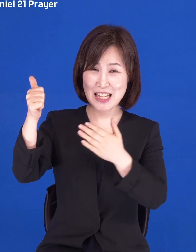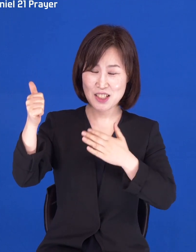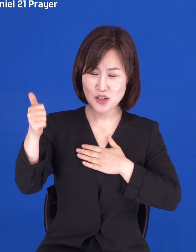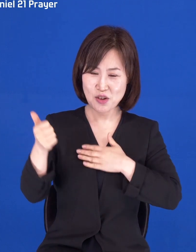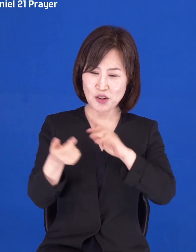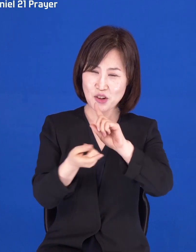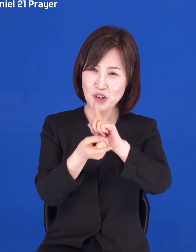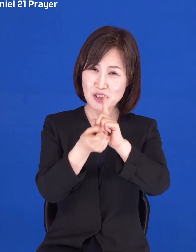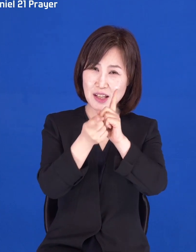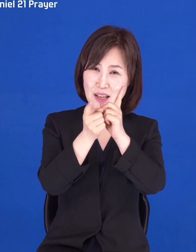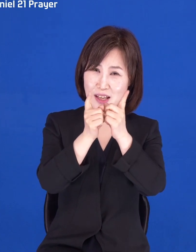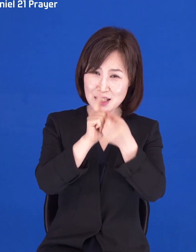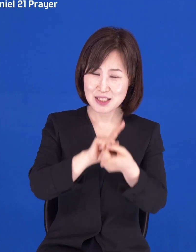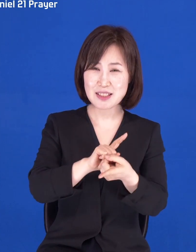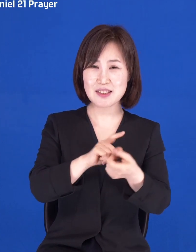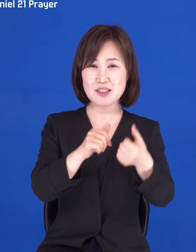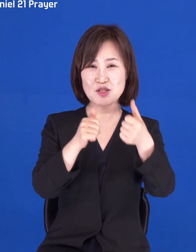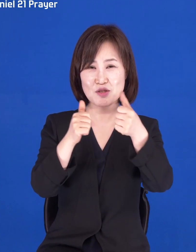대신